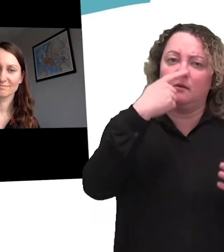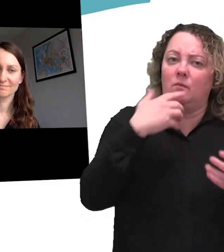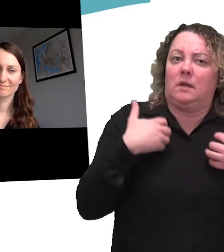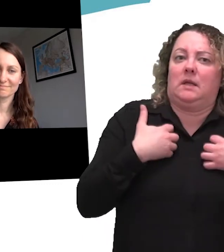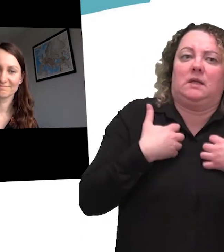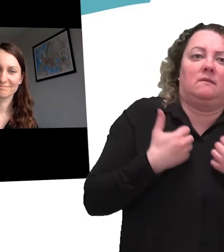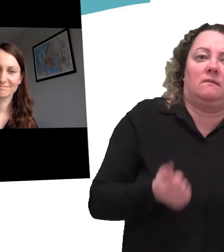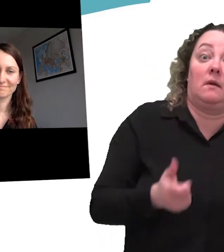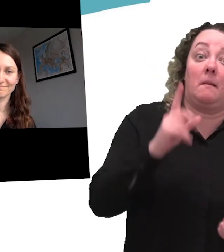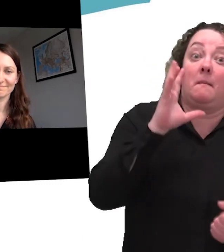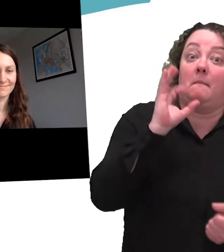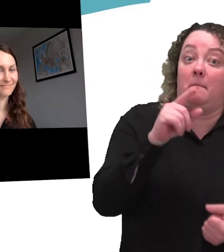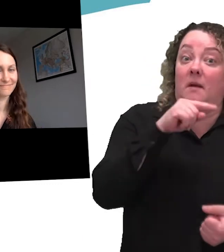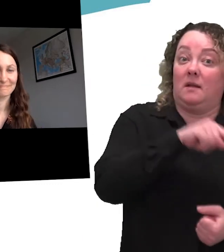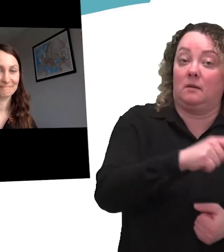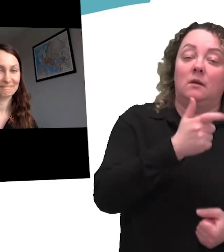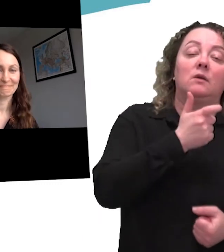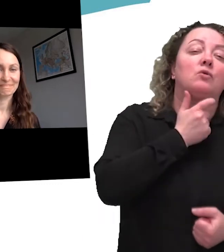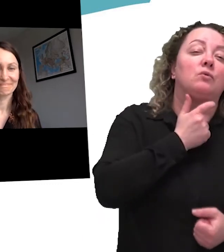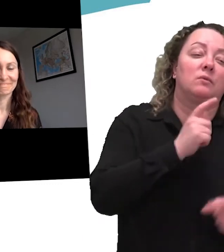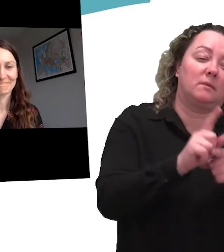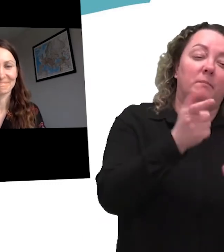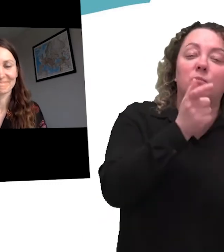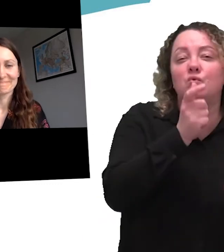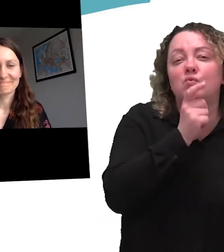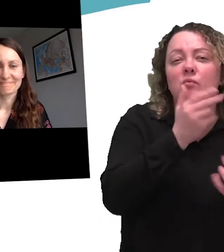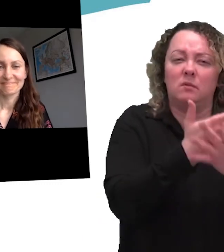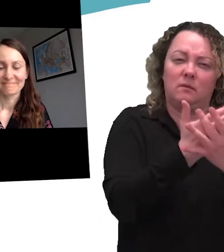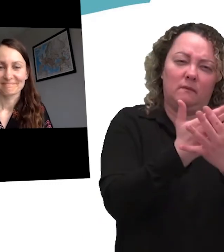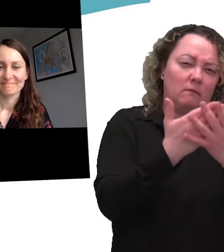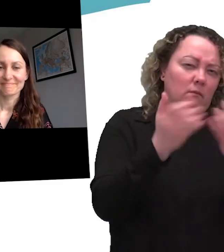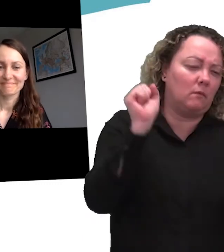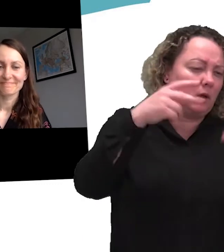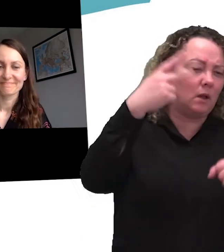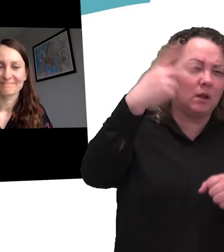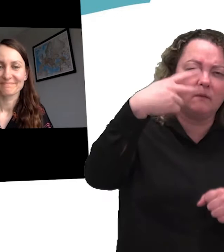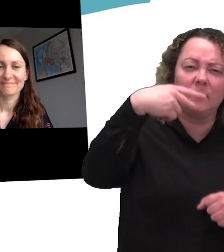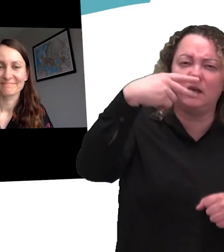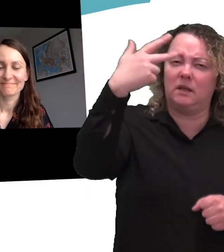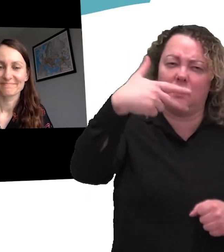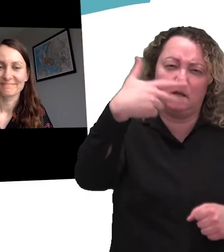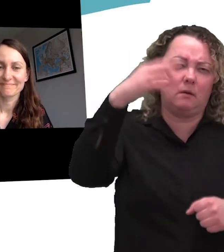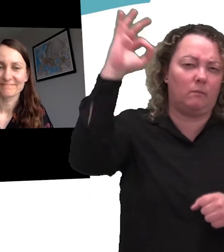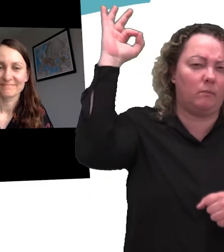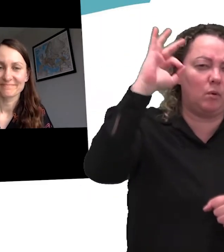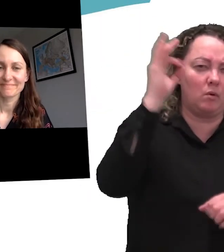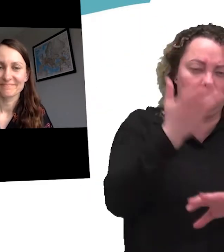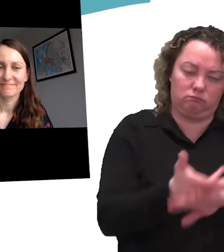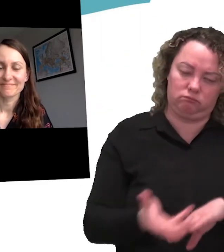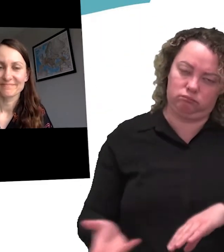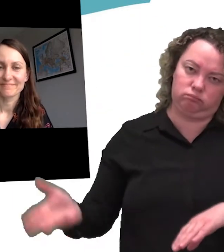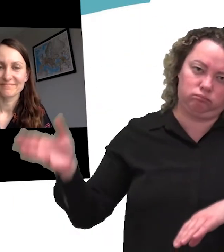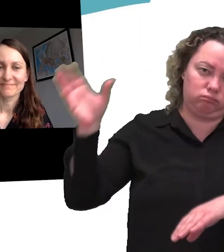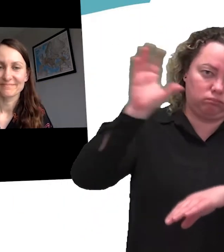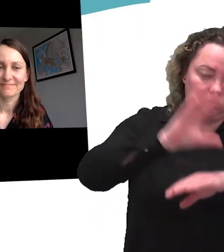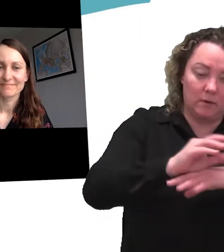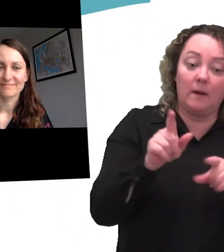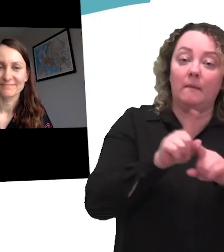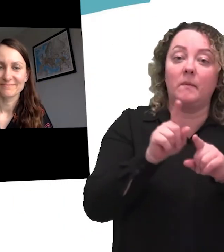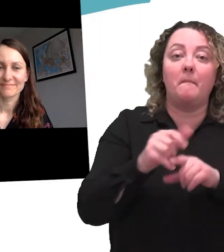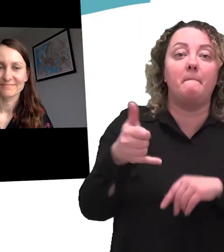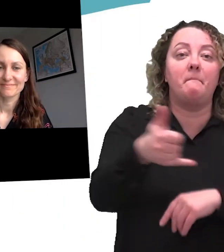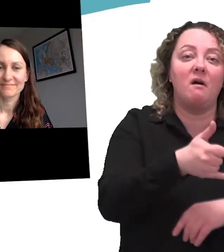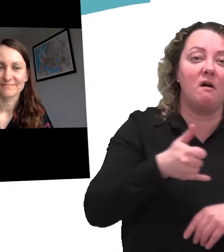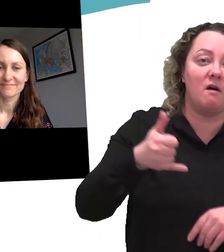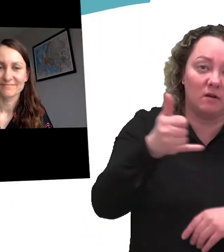būna 20%, 25, 30%, labai didelis padažuose. Kodėl kečupą mėgsta?